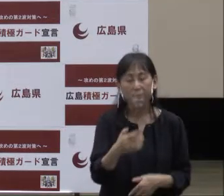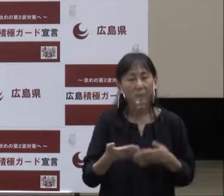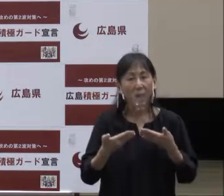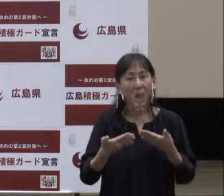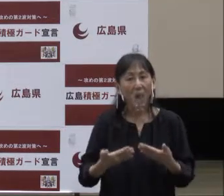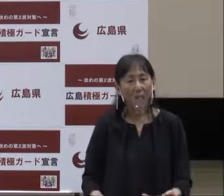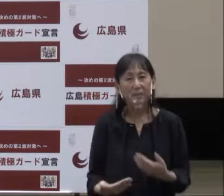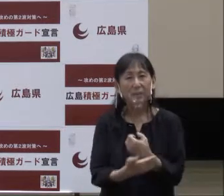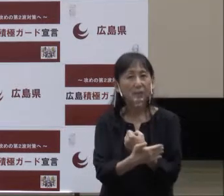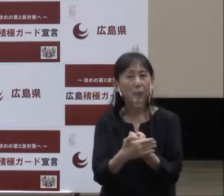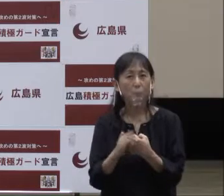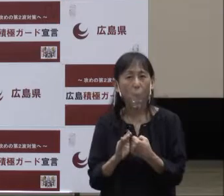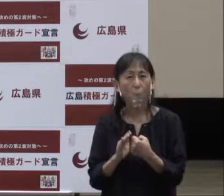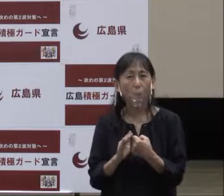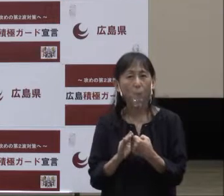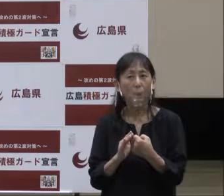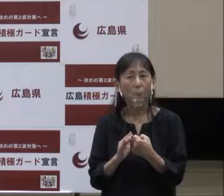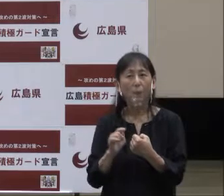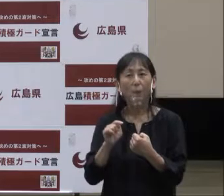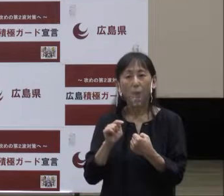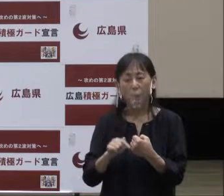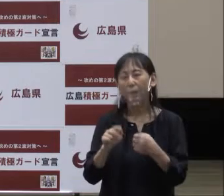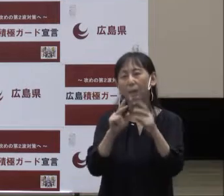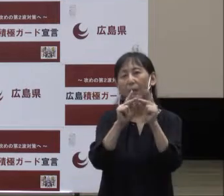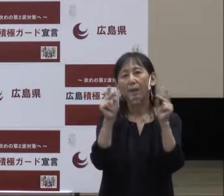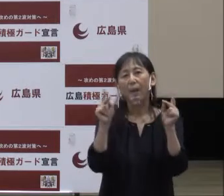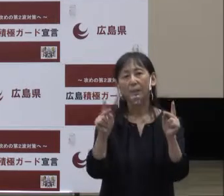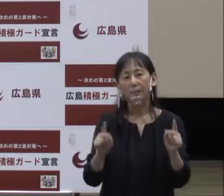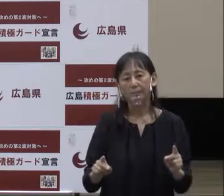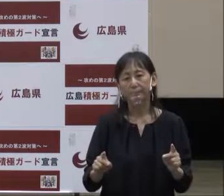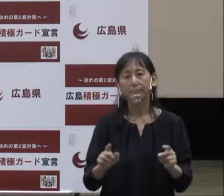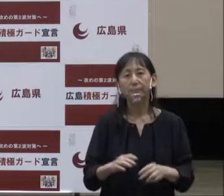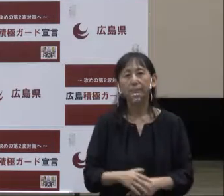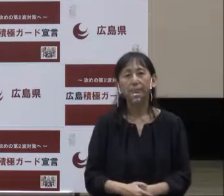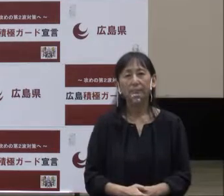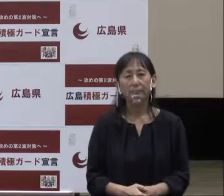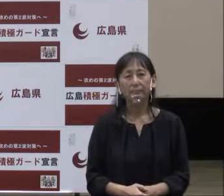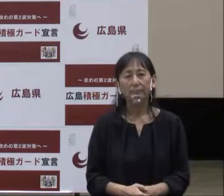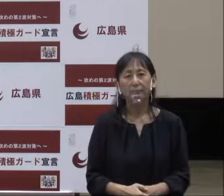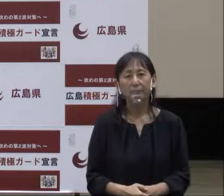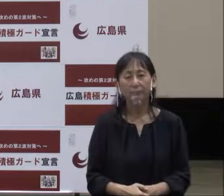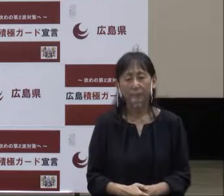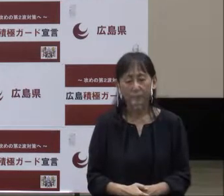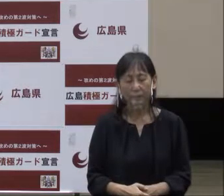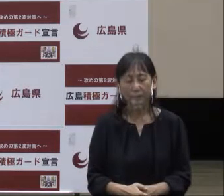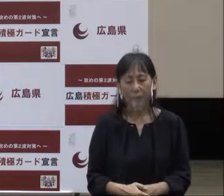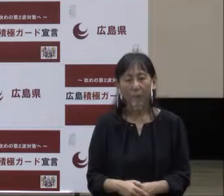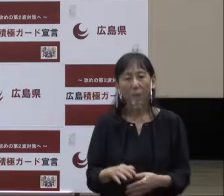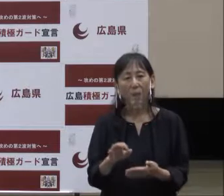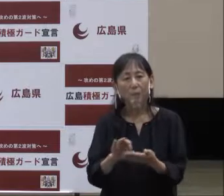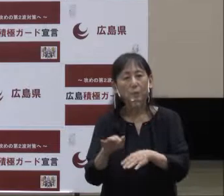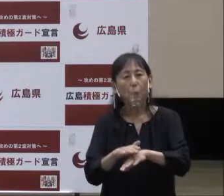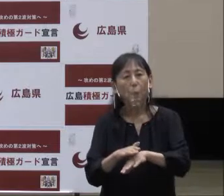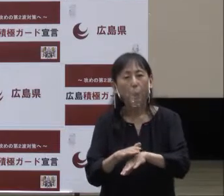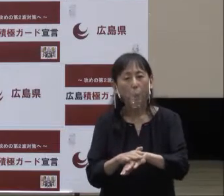保というのが非常に喫緊の課題だと思っていますので、利活用については場合によってはです